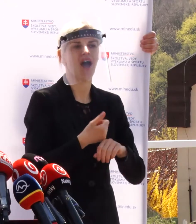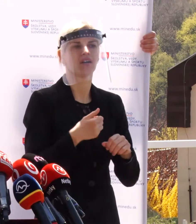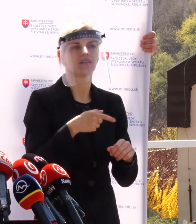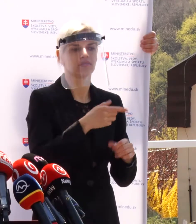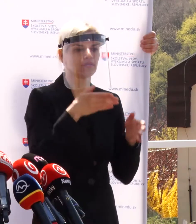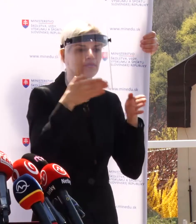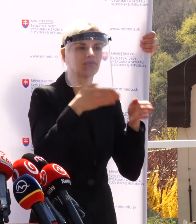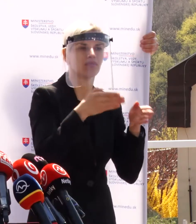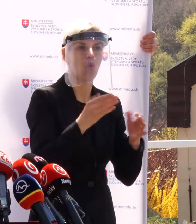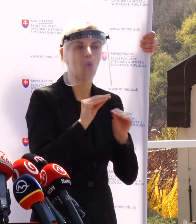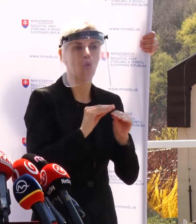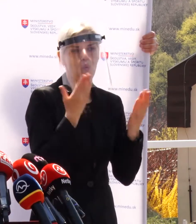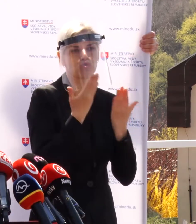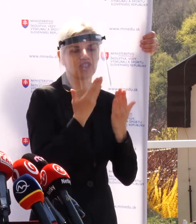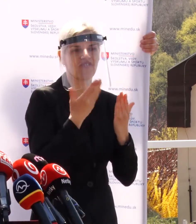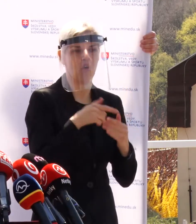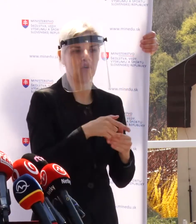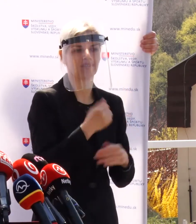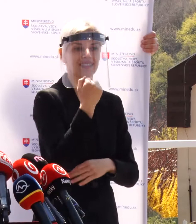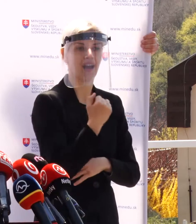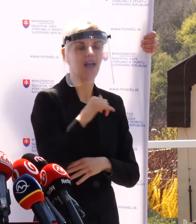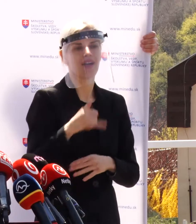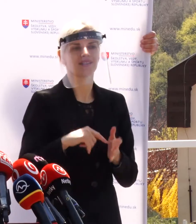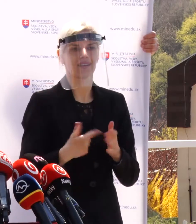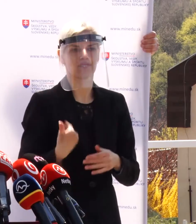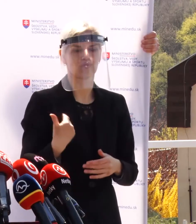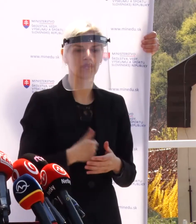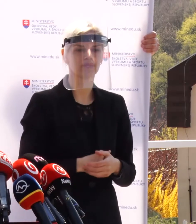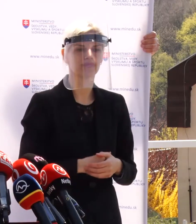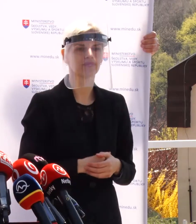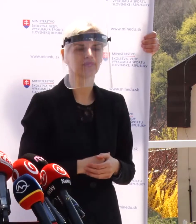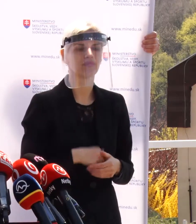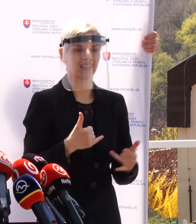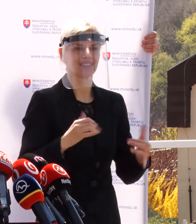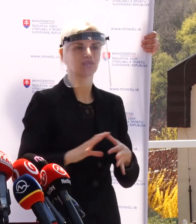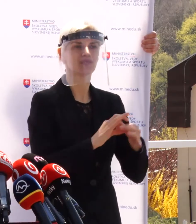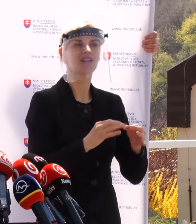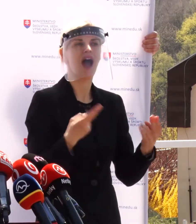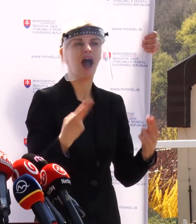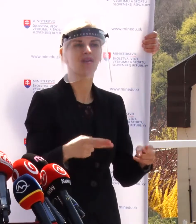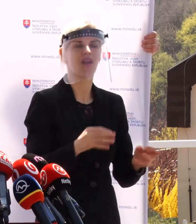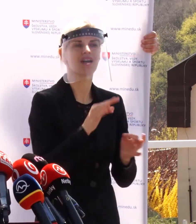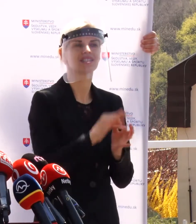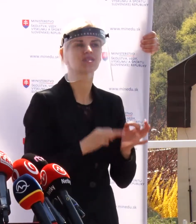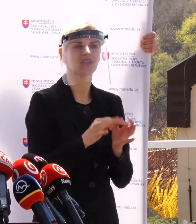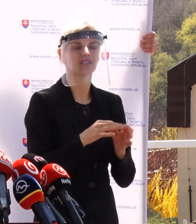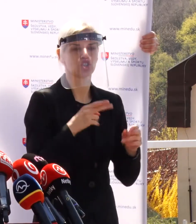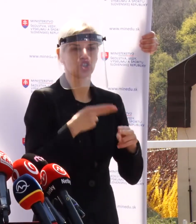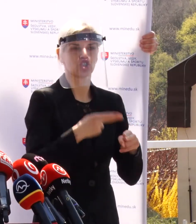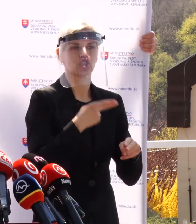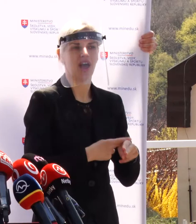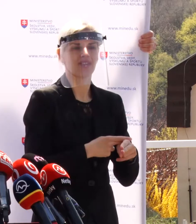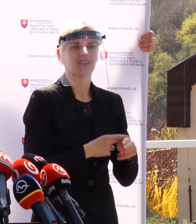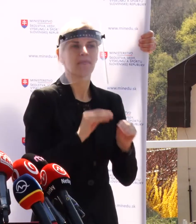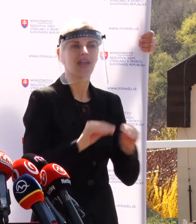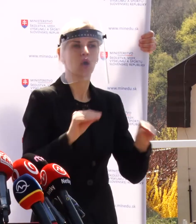vzdelávania. Na záver si dovolím iba povedať, že v súvislosti s tou aktuálnou situáciou nás aj na štátnom pedagogickom